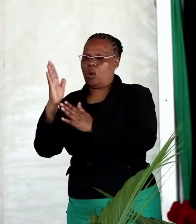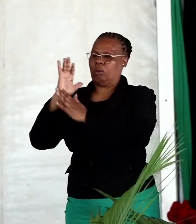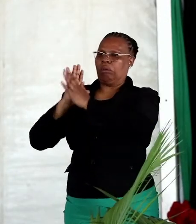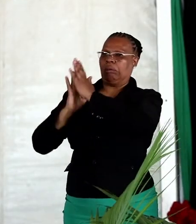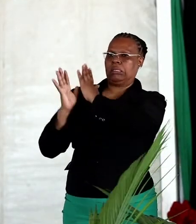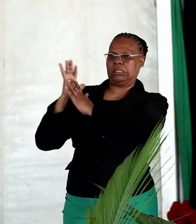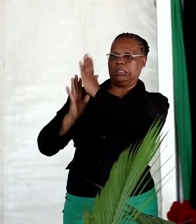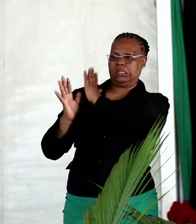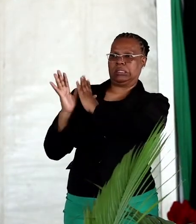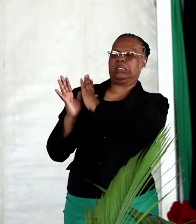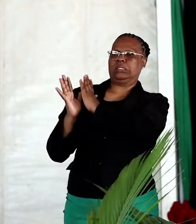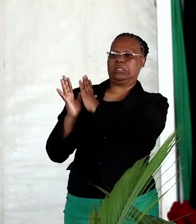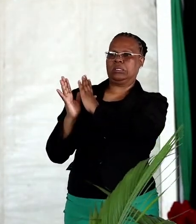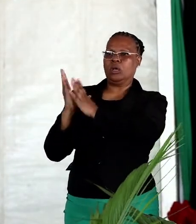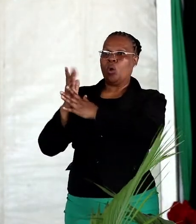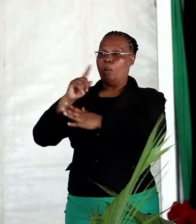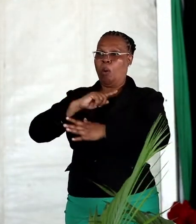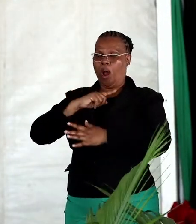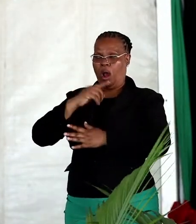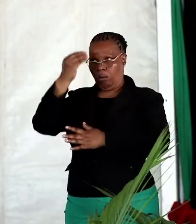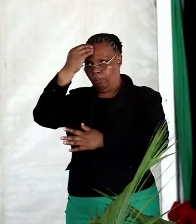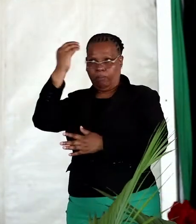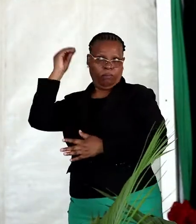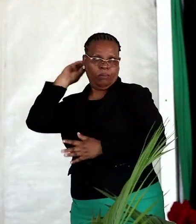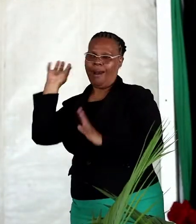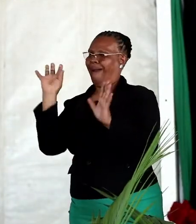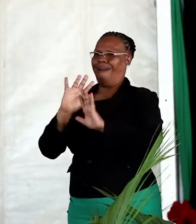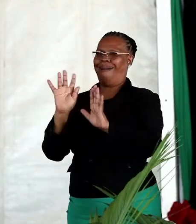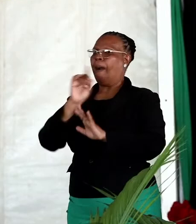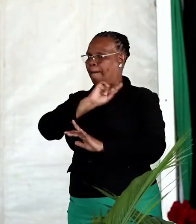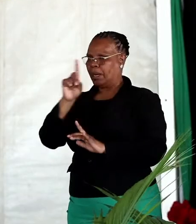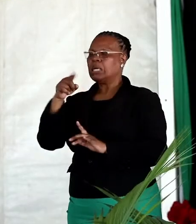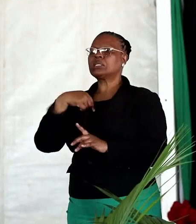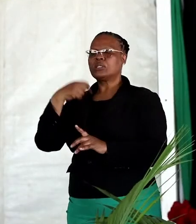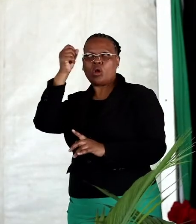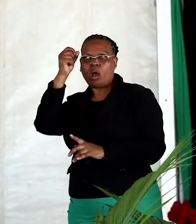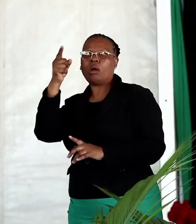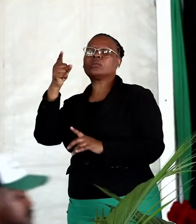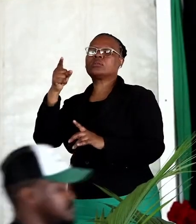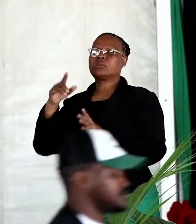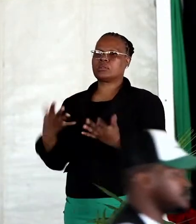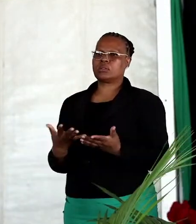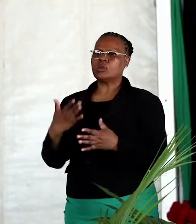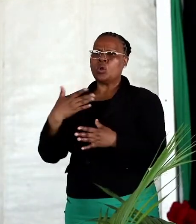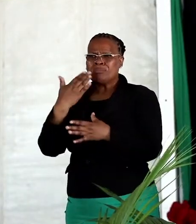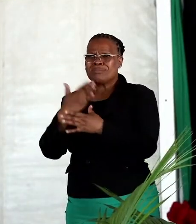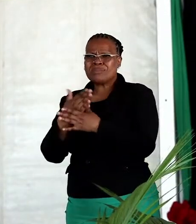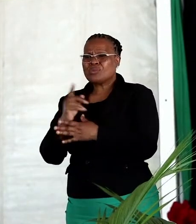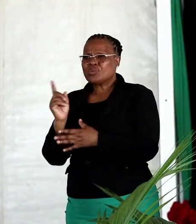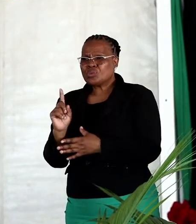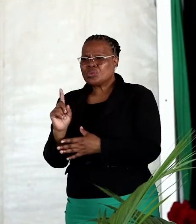Kodwa bangahlali kuyo kakhulu. Kuba umsebenzi wena